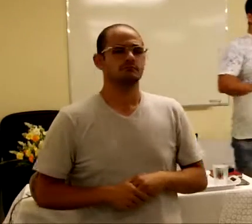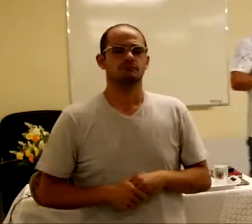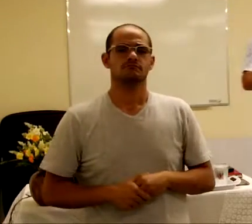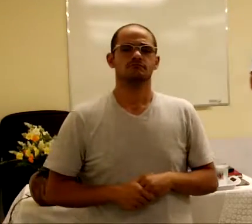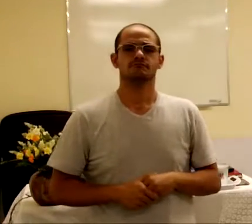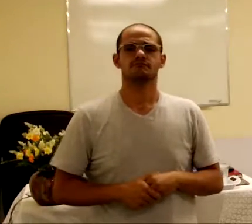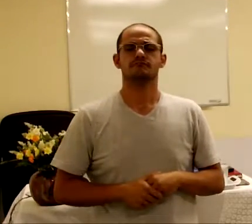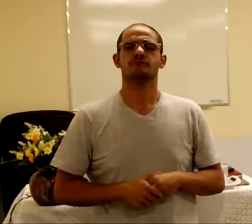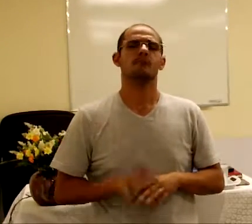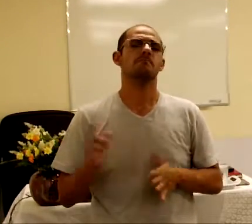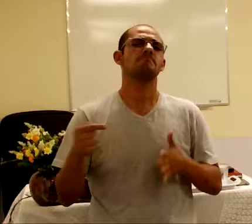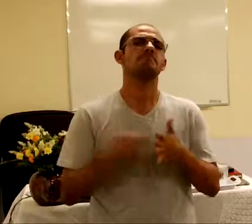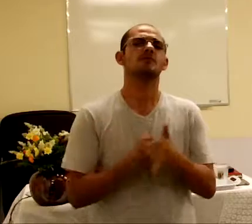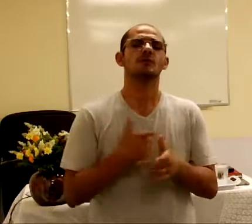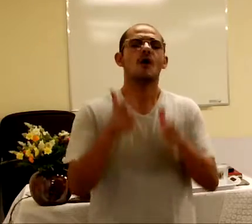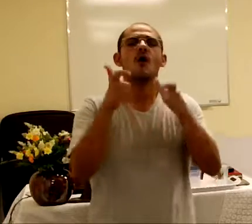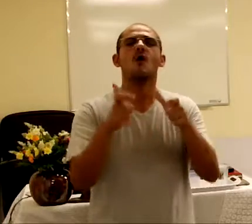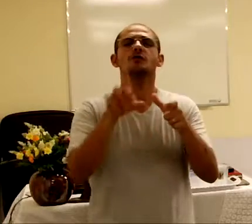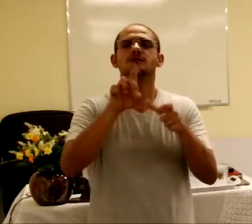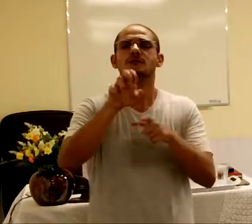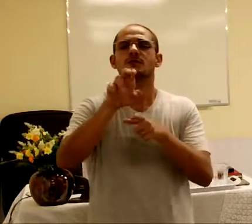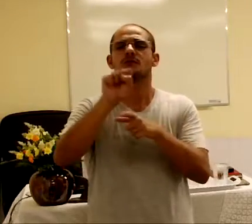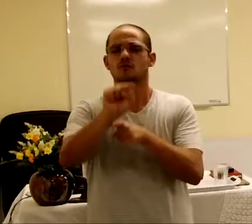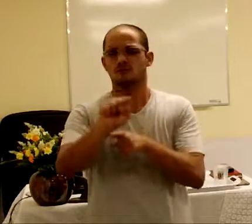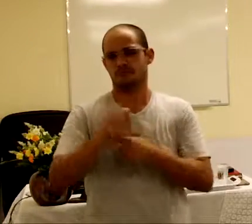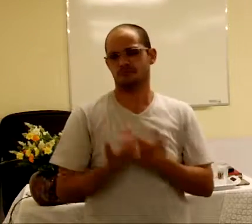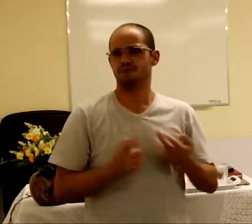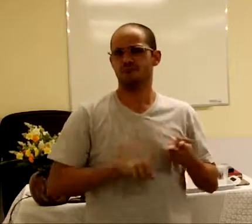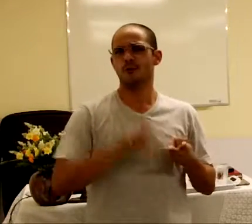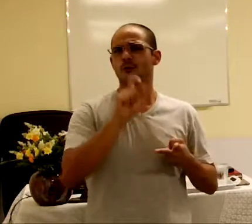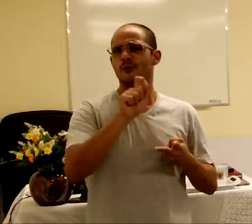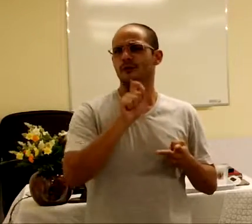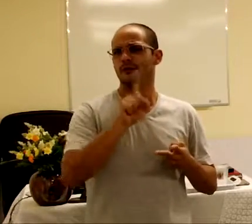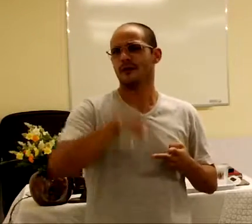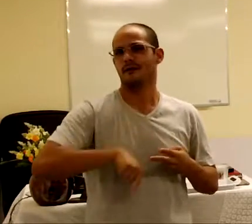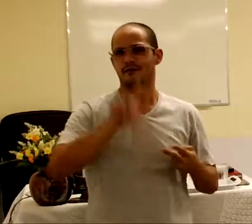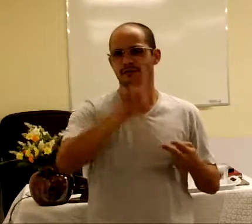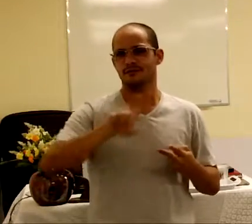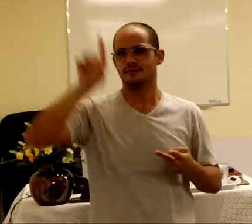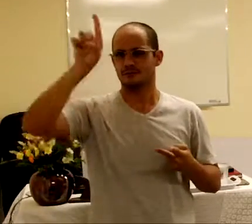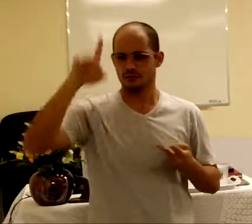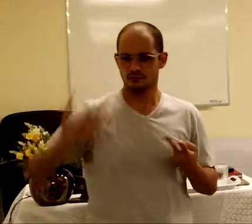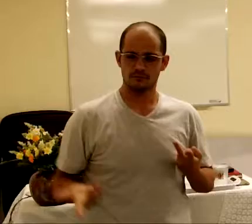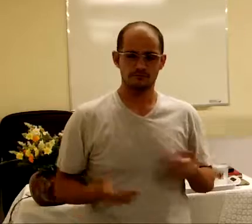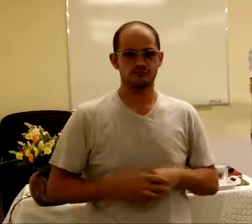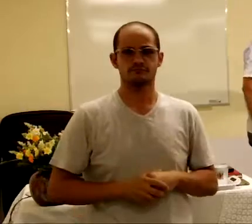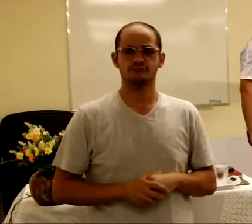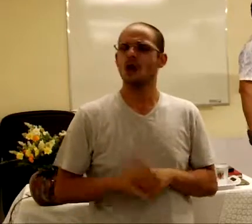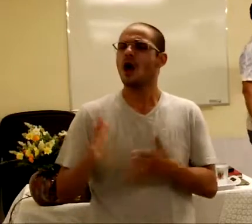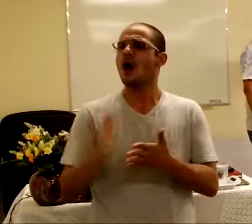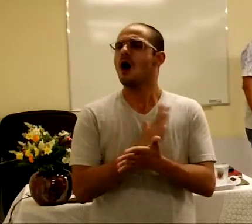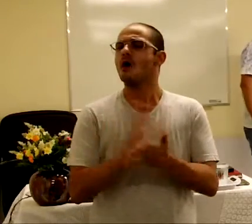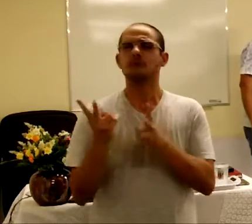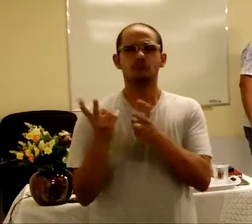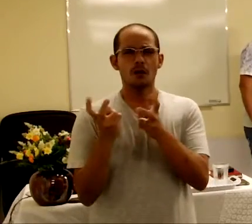Mas muitas pessoas perguntam assim, onde está Deus? O que é Deus? Né? Como assim Deus? Há aqueles que veem Deus nos fenômenos